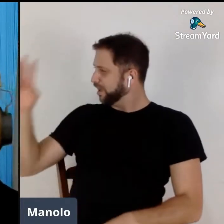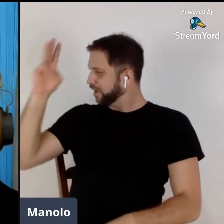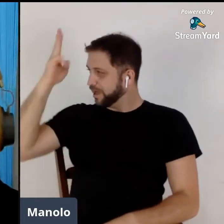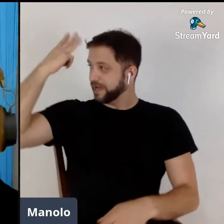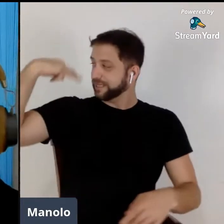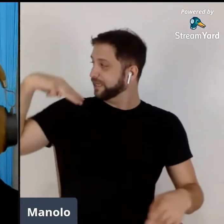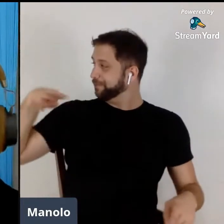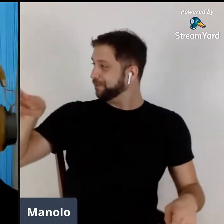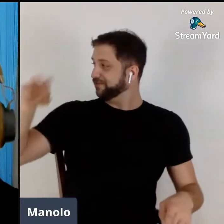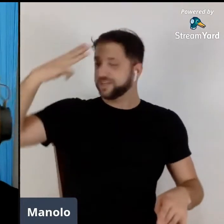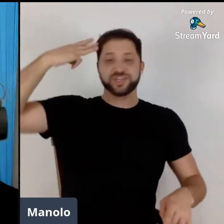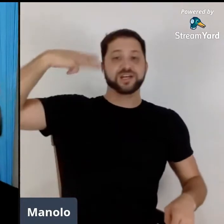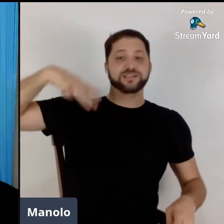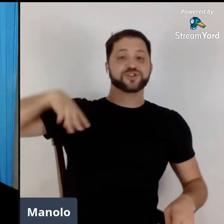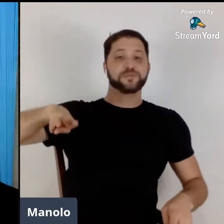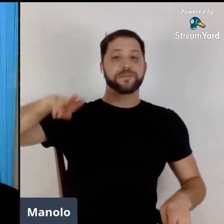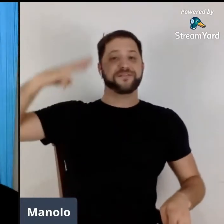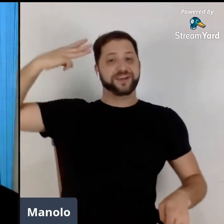Michele, Michele. Tá.